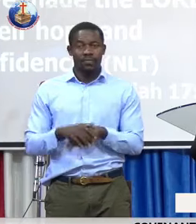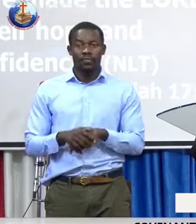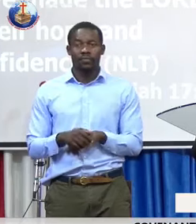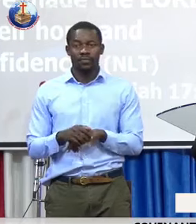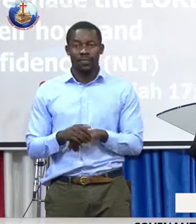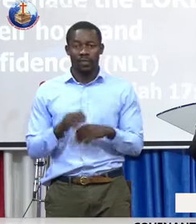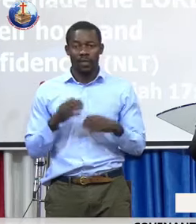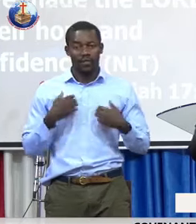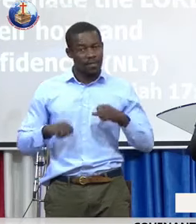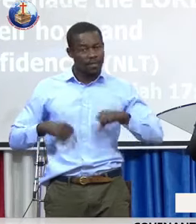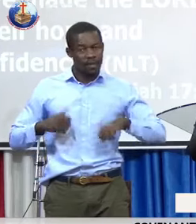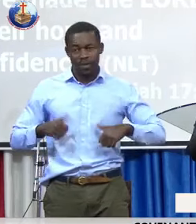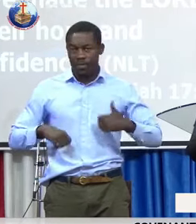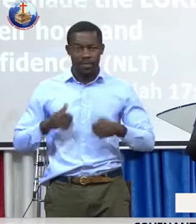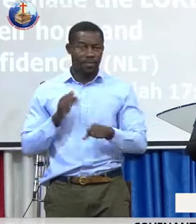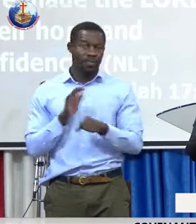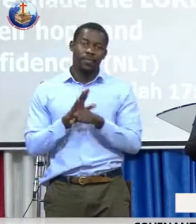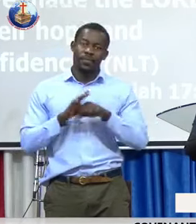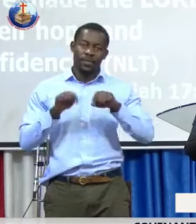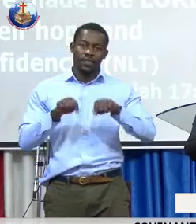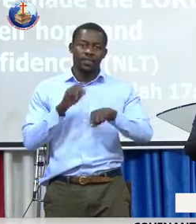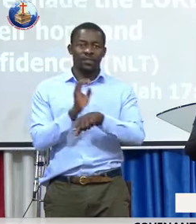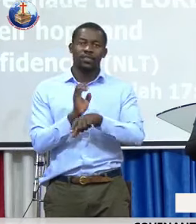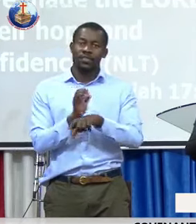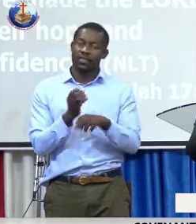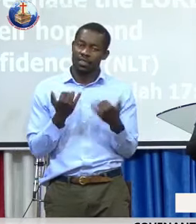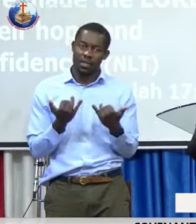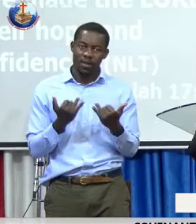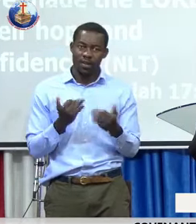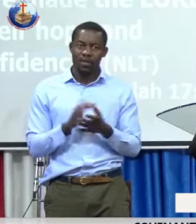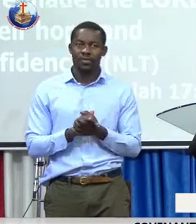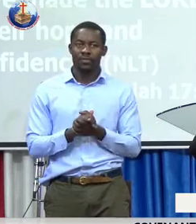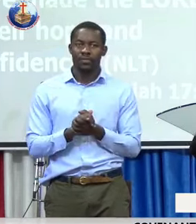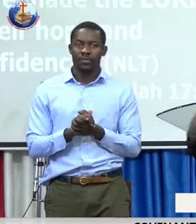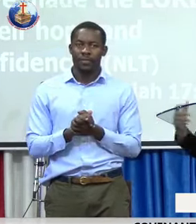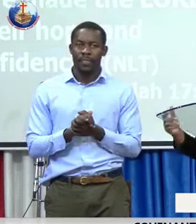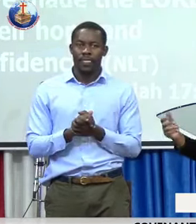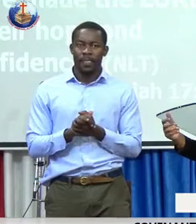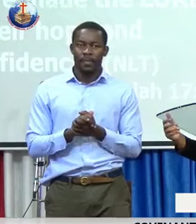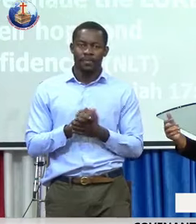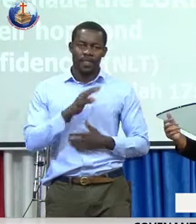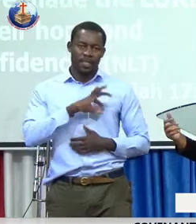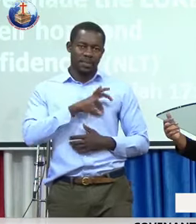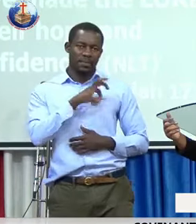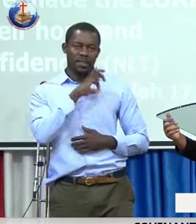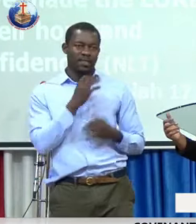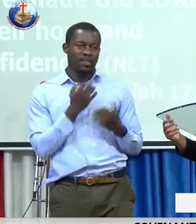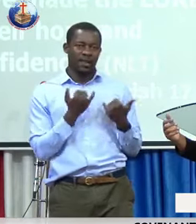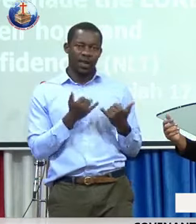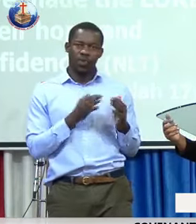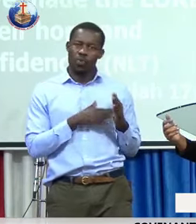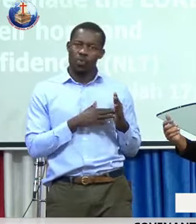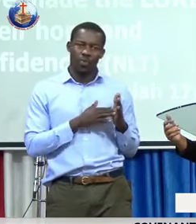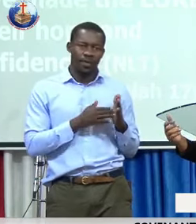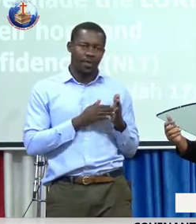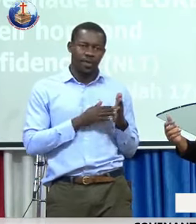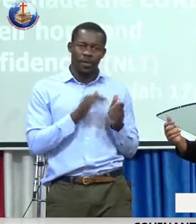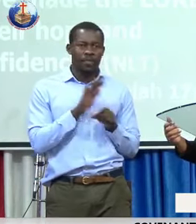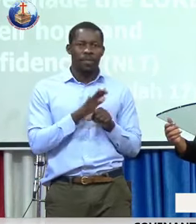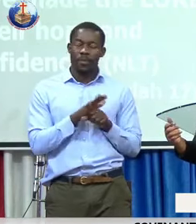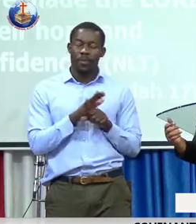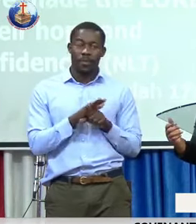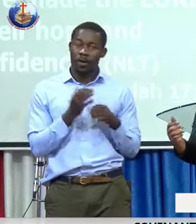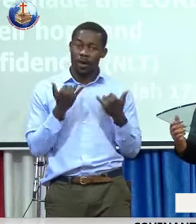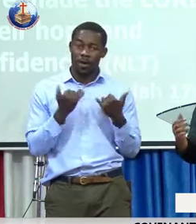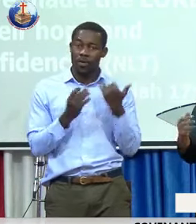kiburi kingi kimejinua sana, sasa ubaya ni kwamba hata katika makanisa yetu. The spirit is rampant nowadays, there is no longer poverty of